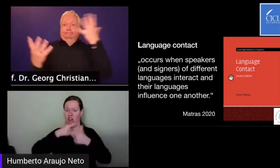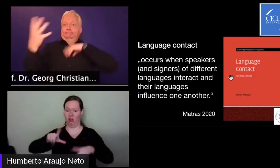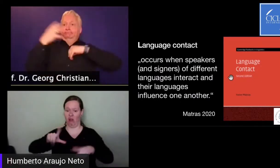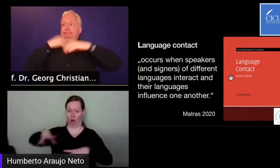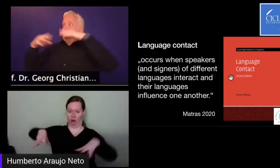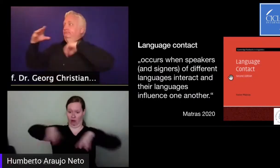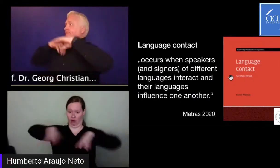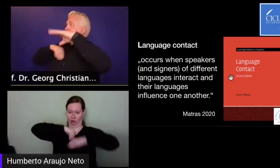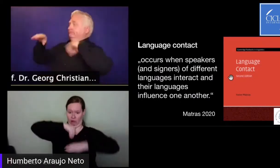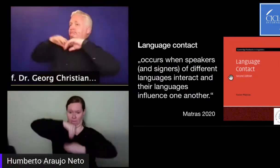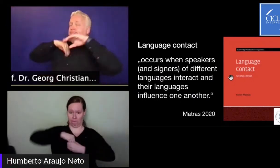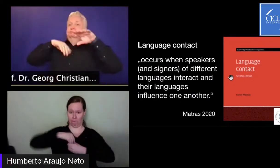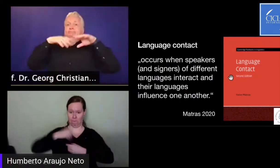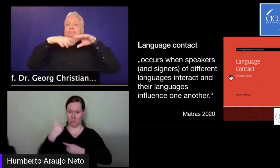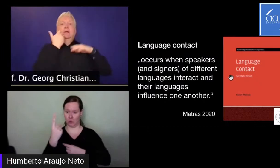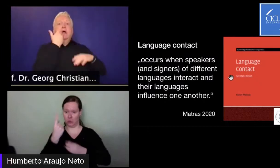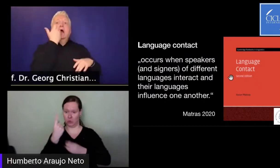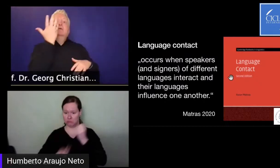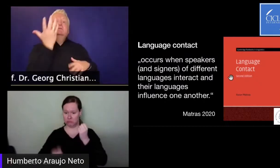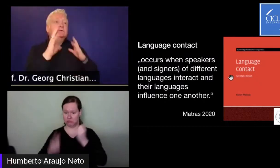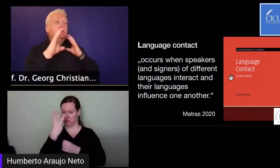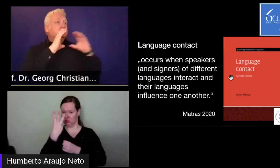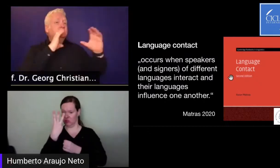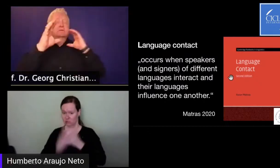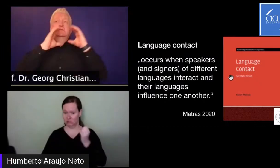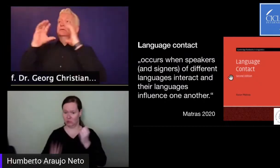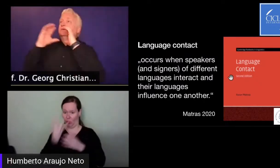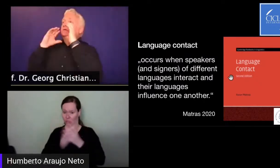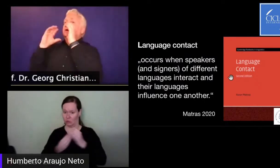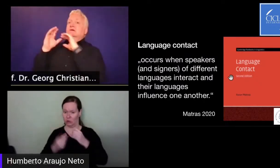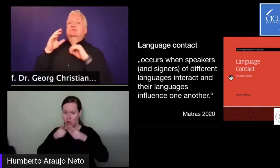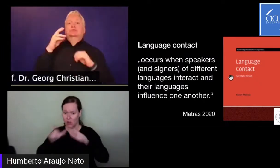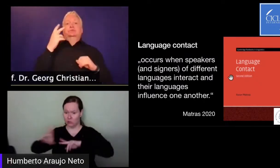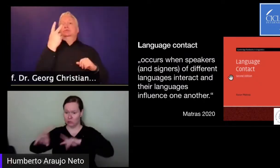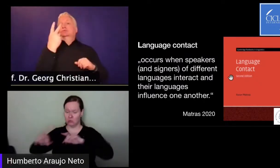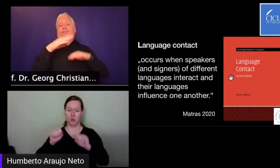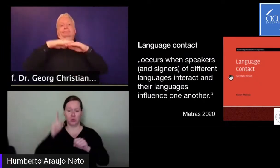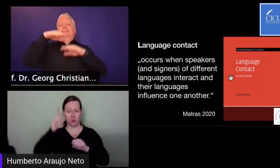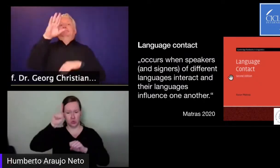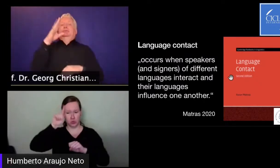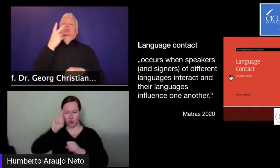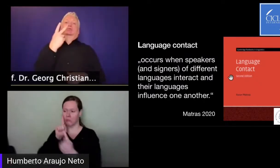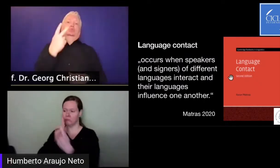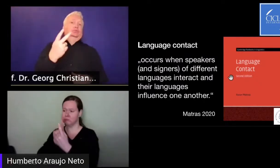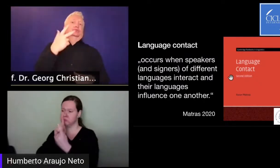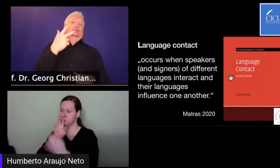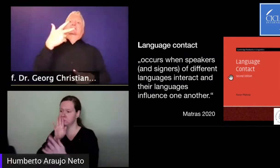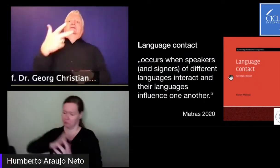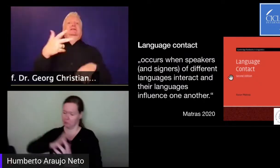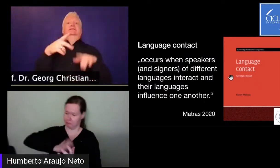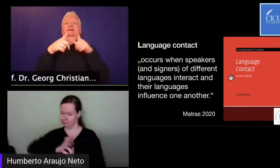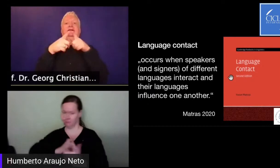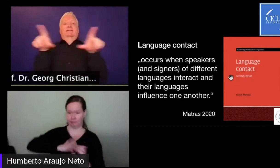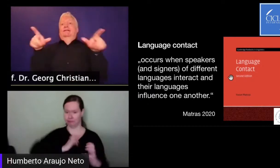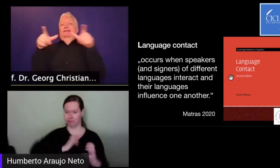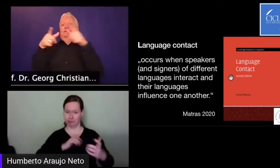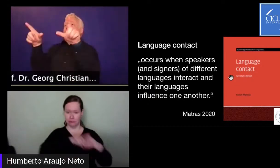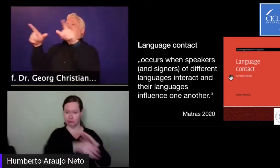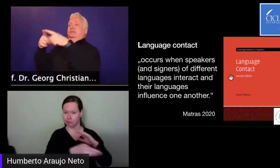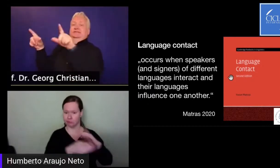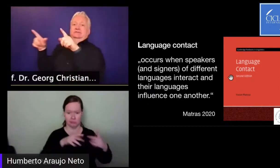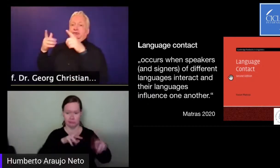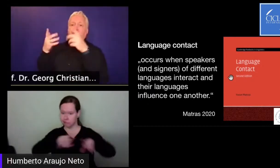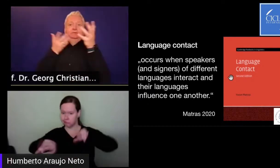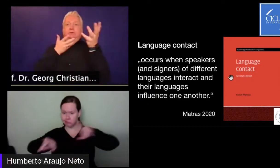nas suas trocas comunicativas. Então, às vezes, um falante pode ter mais de uma língua, ele pode ser falante de mais de uma língua.